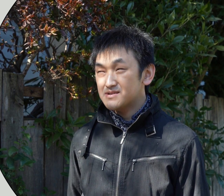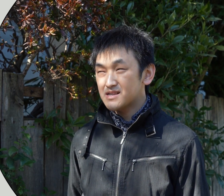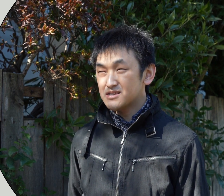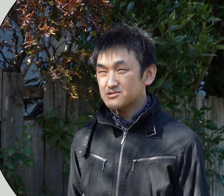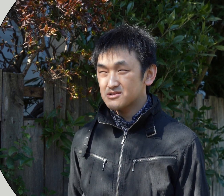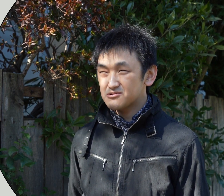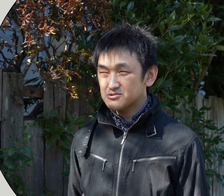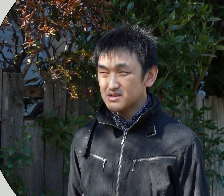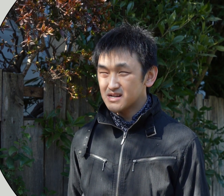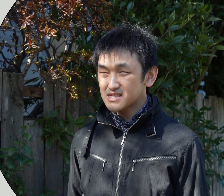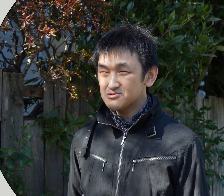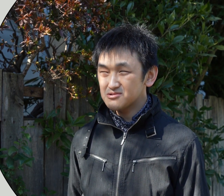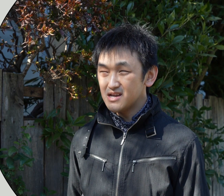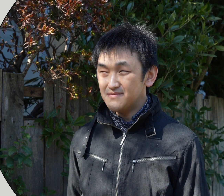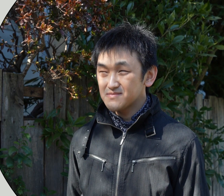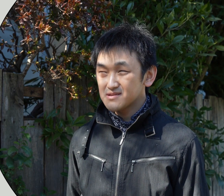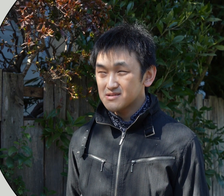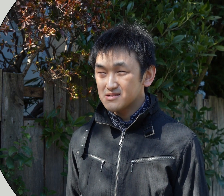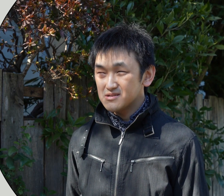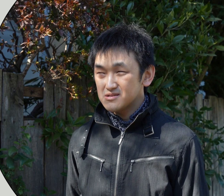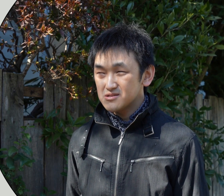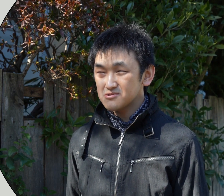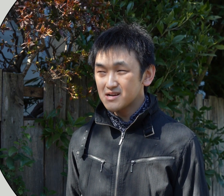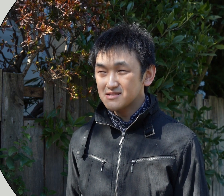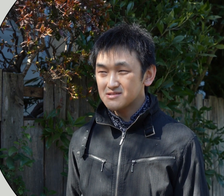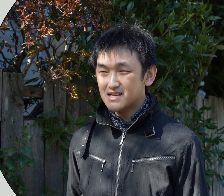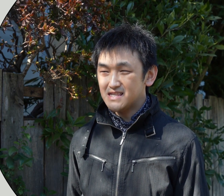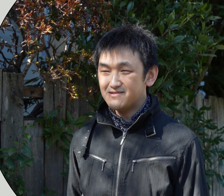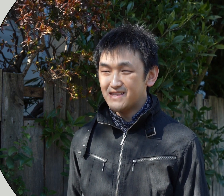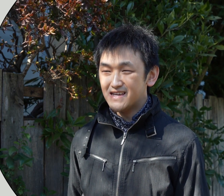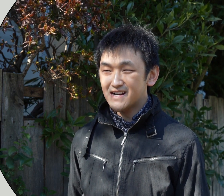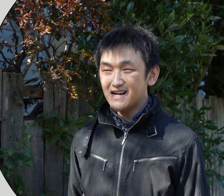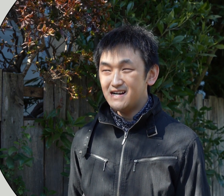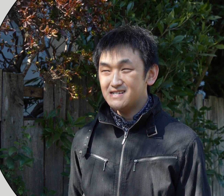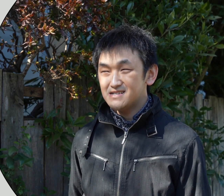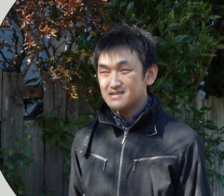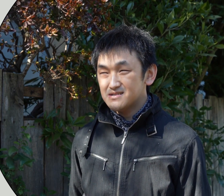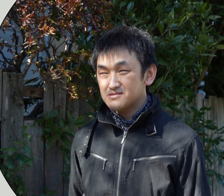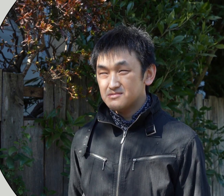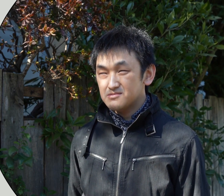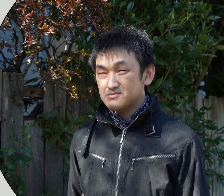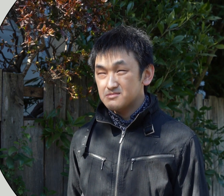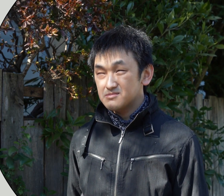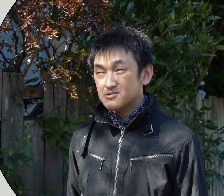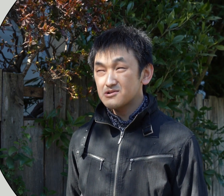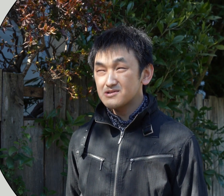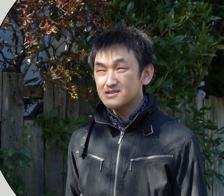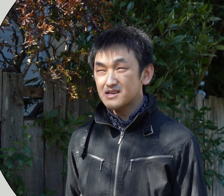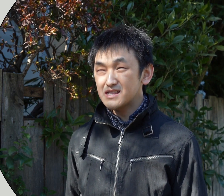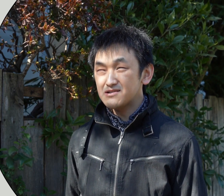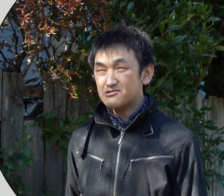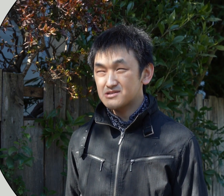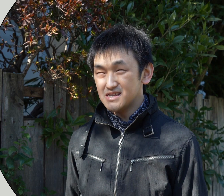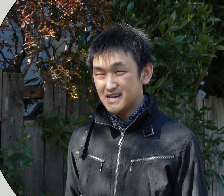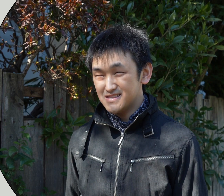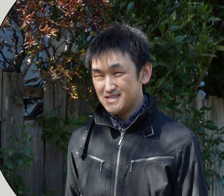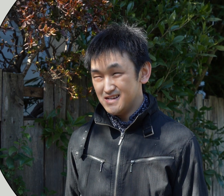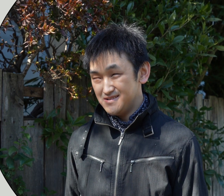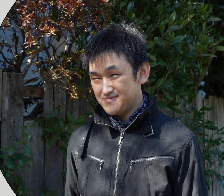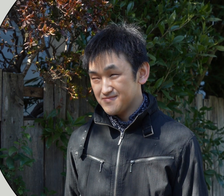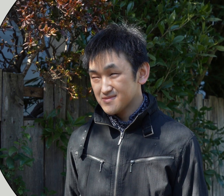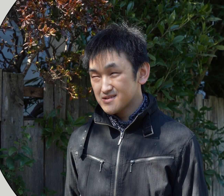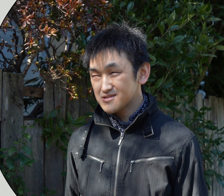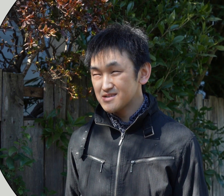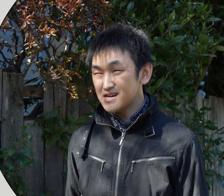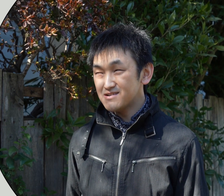これは何をすることまでが仕事でそっからの責任はないからこれをやる責任はこっちにあっ